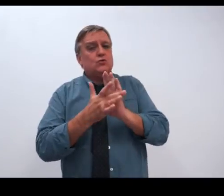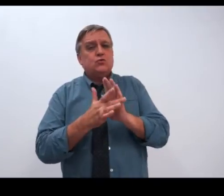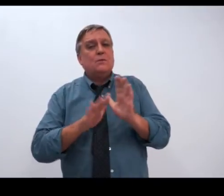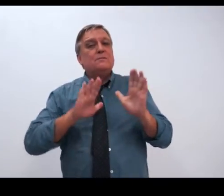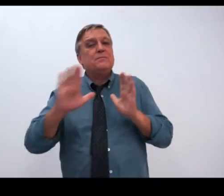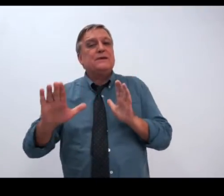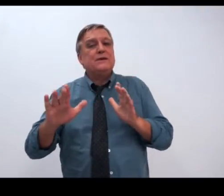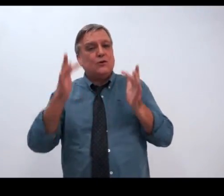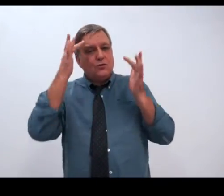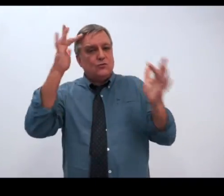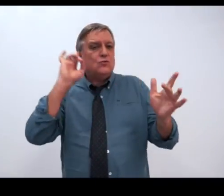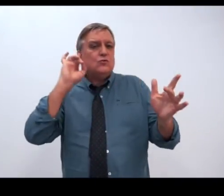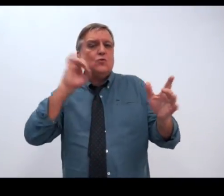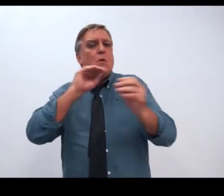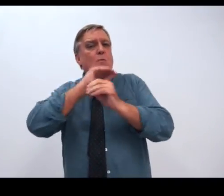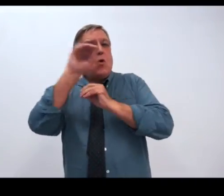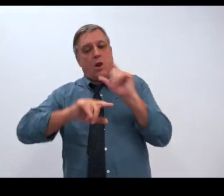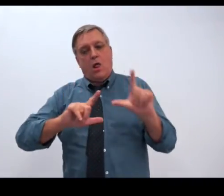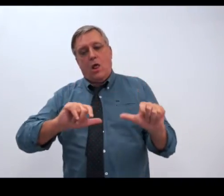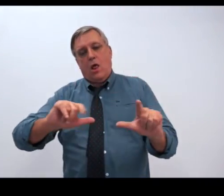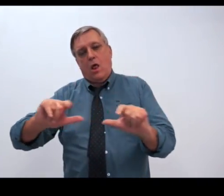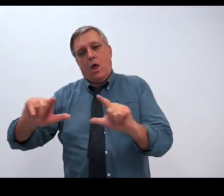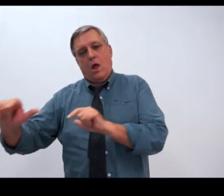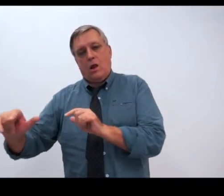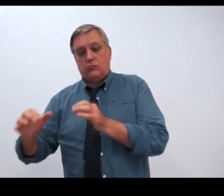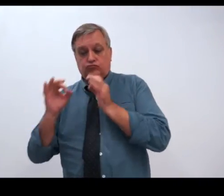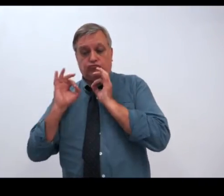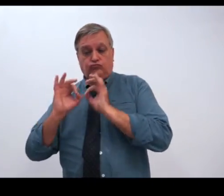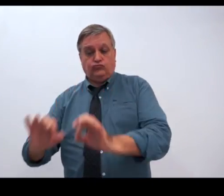et assortis de très nombreux exemples concrets.